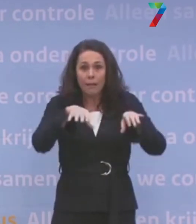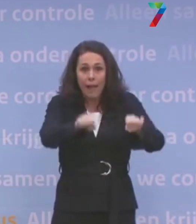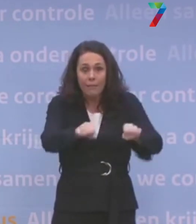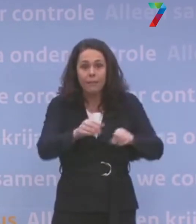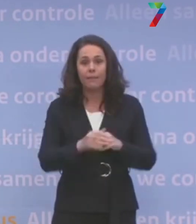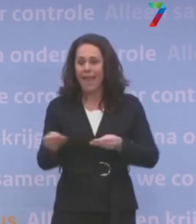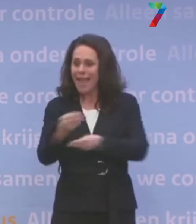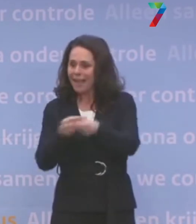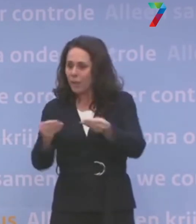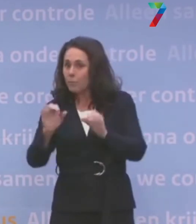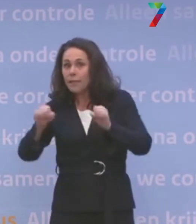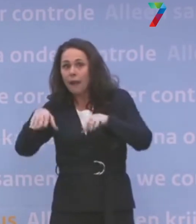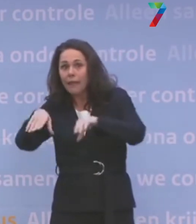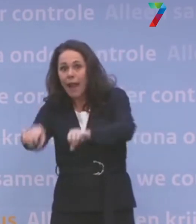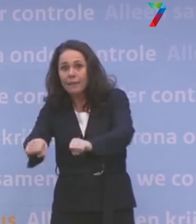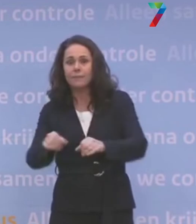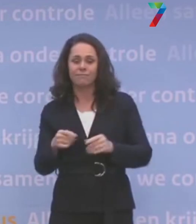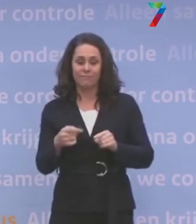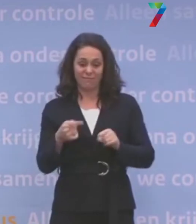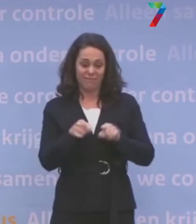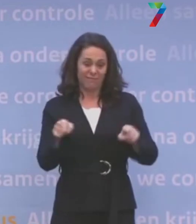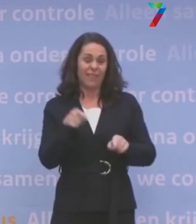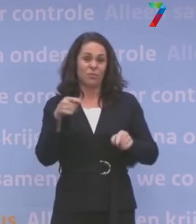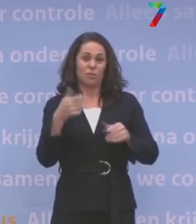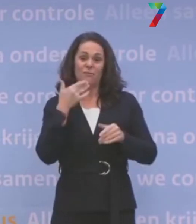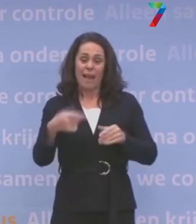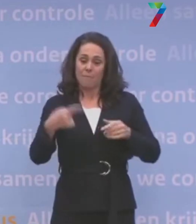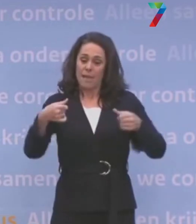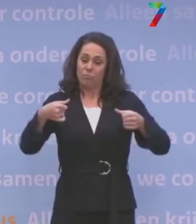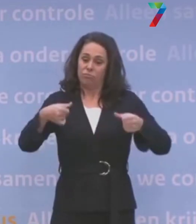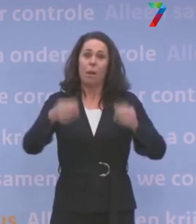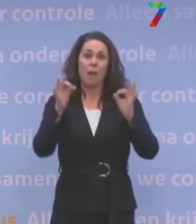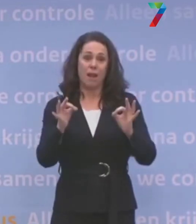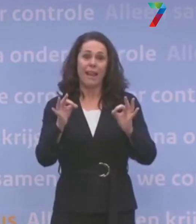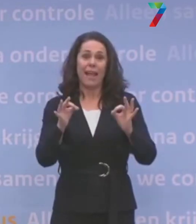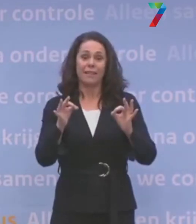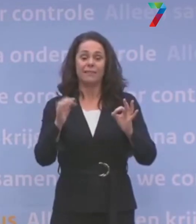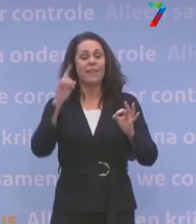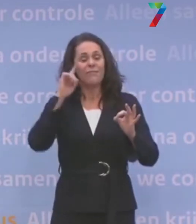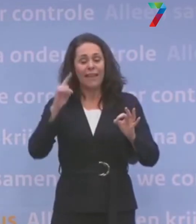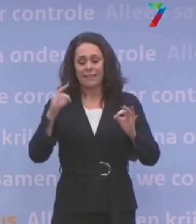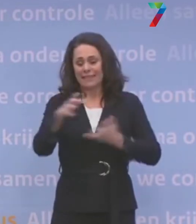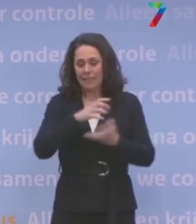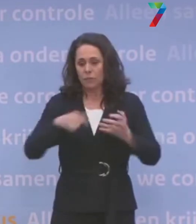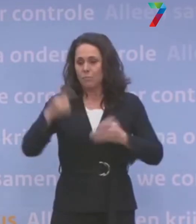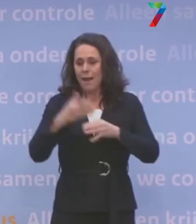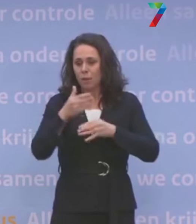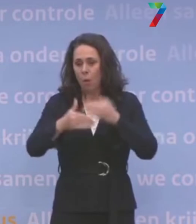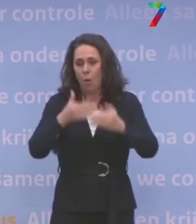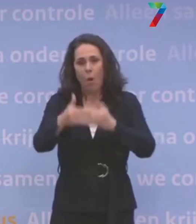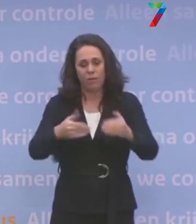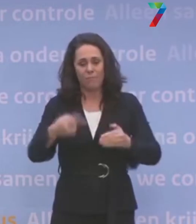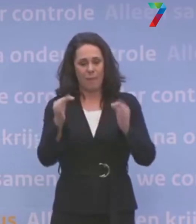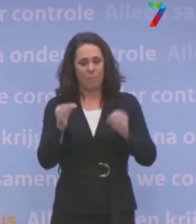aan? Vragen die prangender worden naarmate de crisis langer duurt. En dat realiseren we ons dus ook. Maar